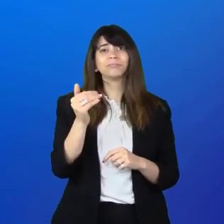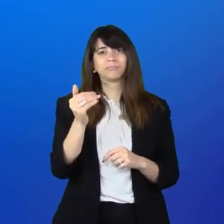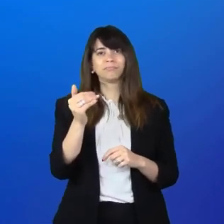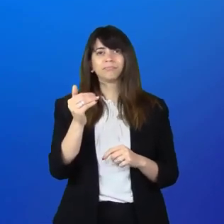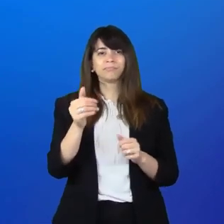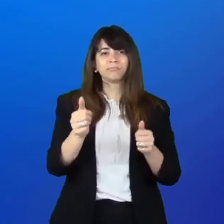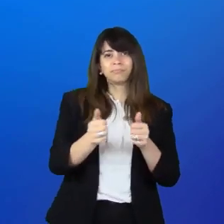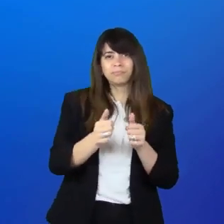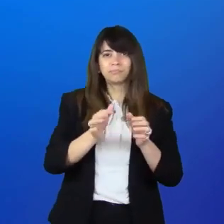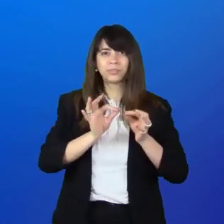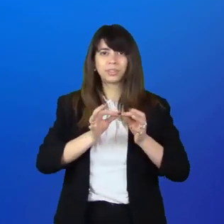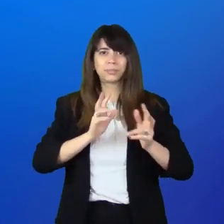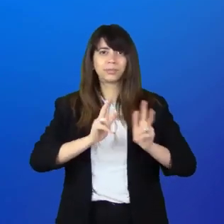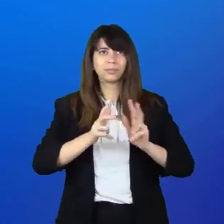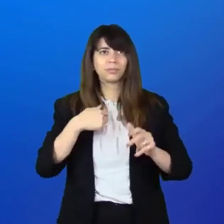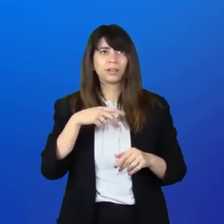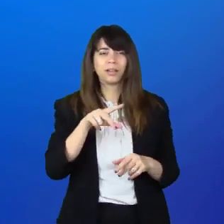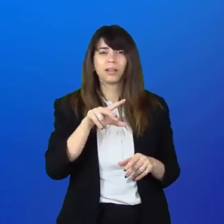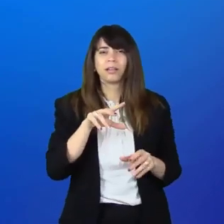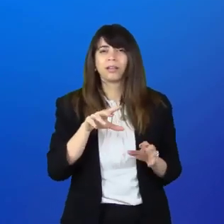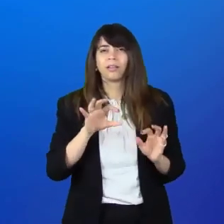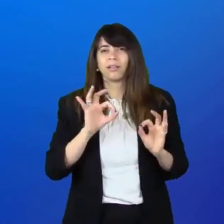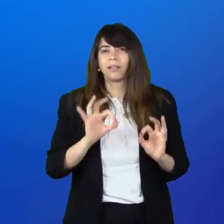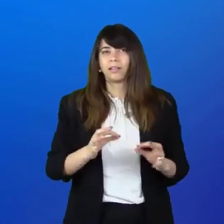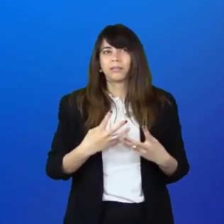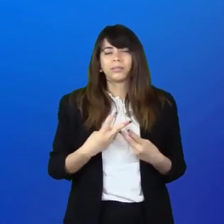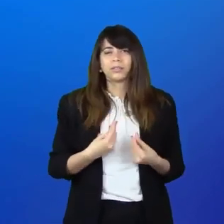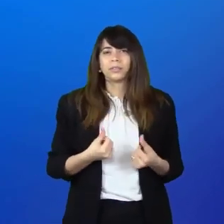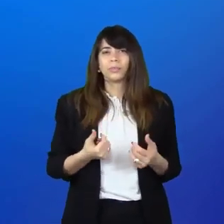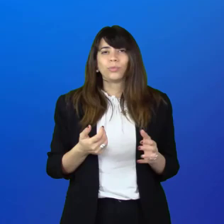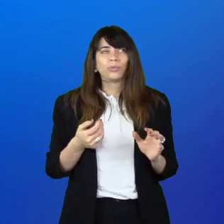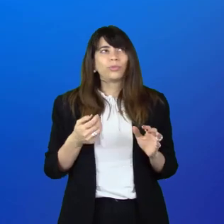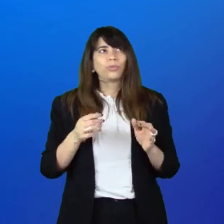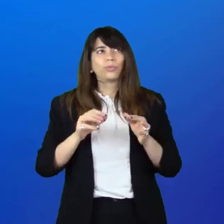Todos los profesores estaban siempre junto con un intérprete y para mí eso me daba una